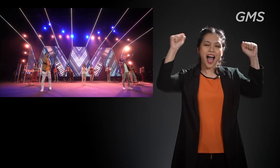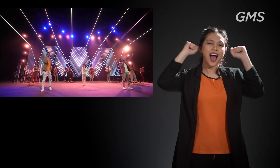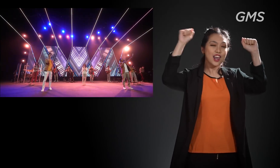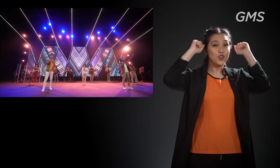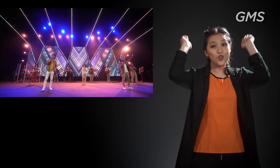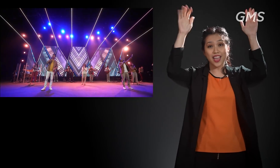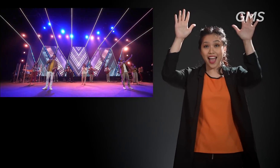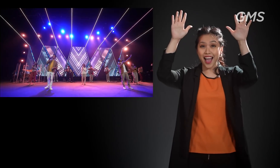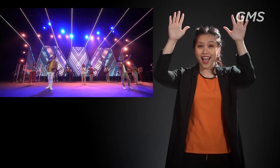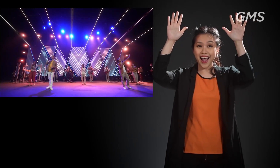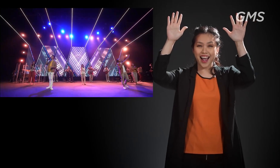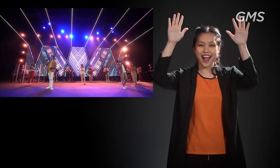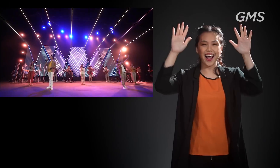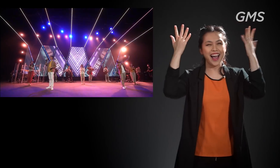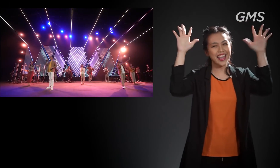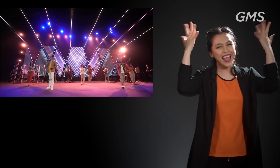Haleluya.